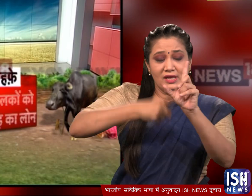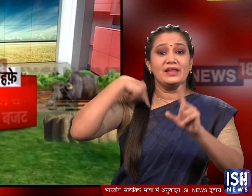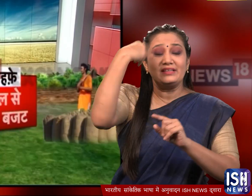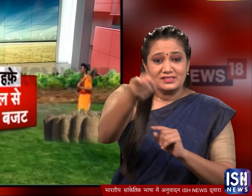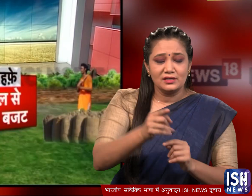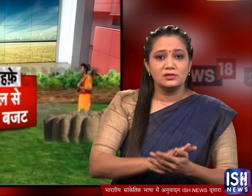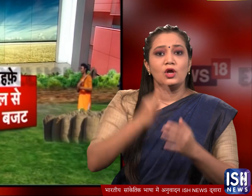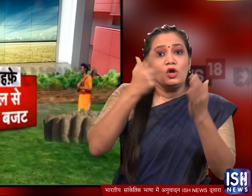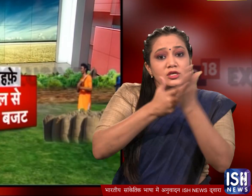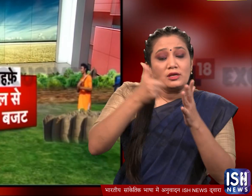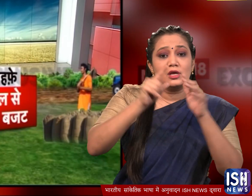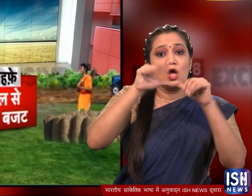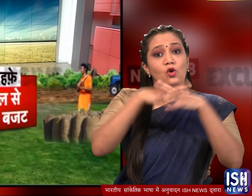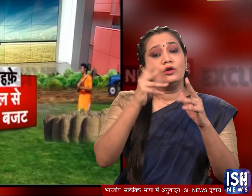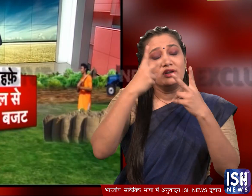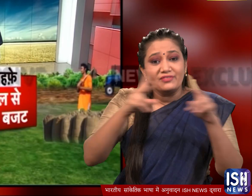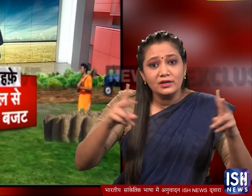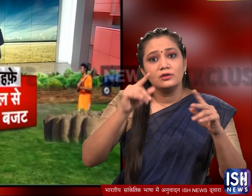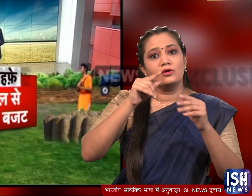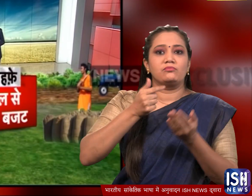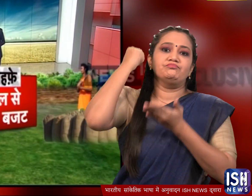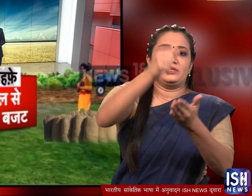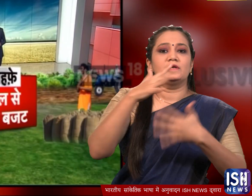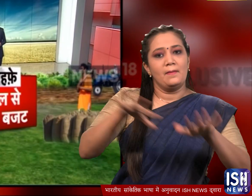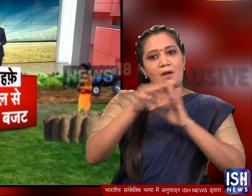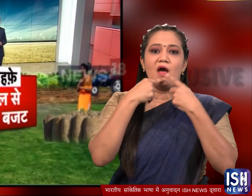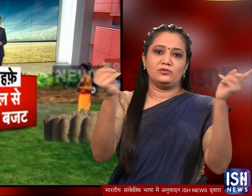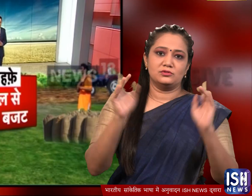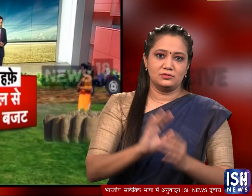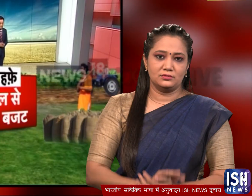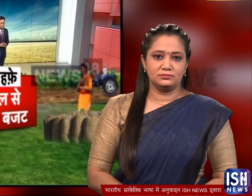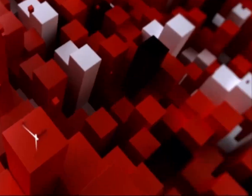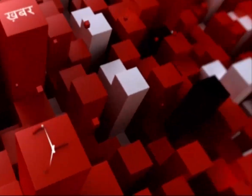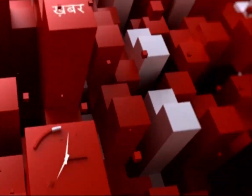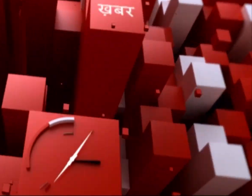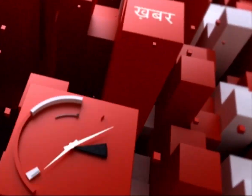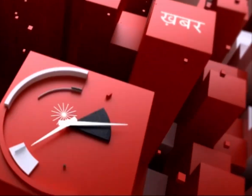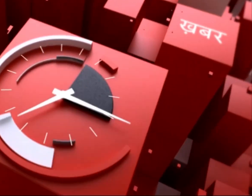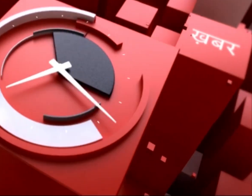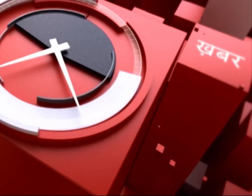अगले साल से अलग से कृषि बजट पेश करने की घोषणा भी मुख्यमंत्री अशोक गहलोत ने की।